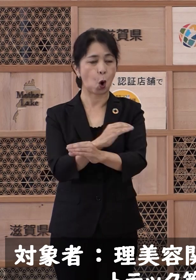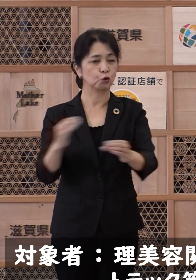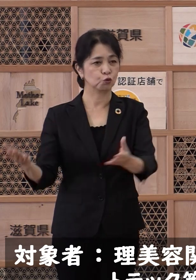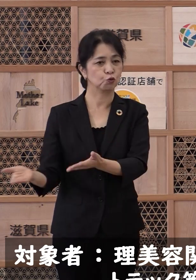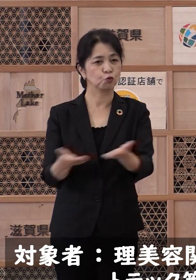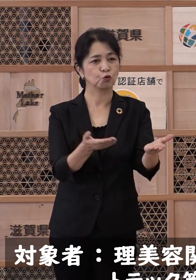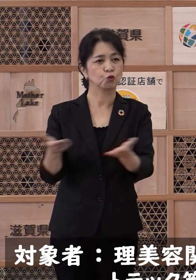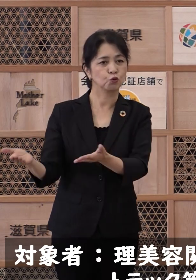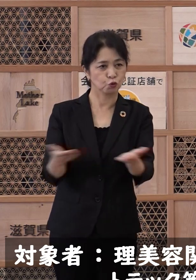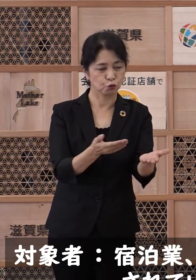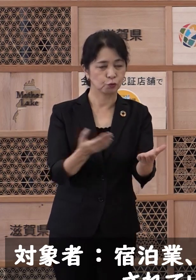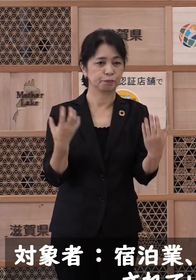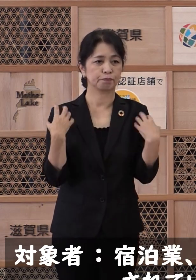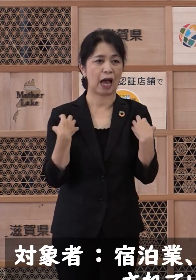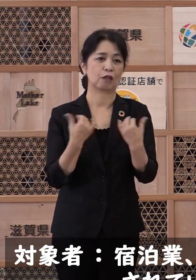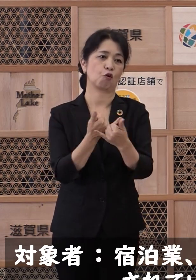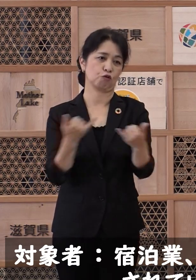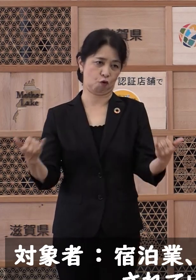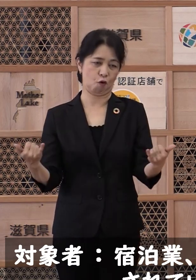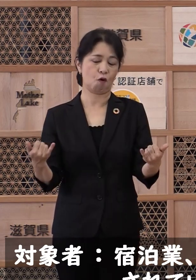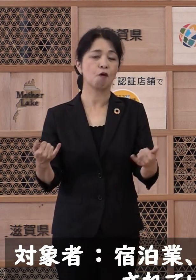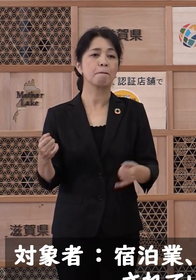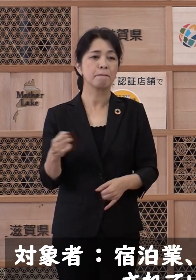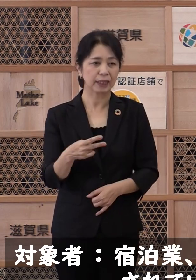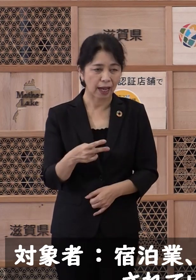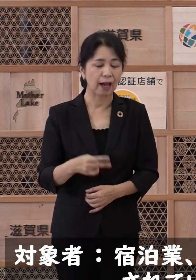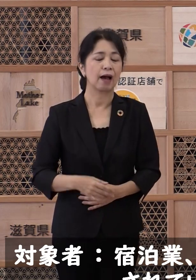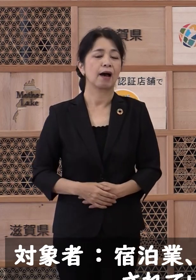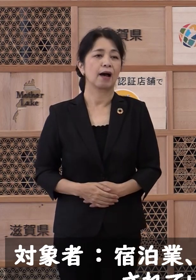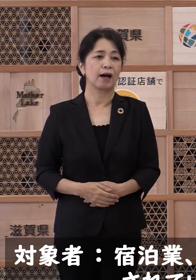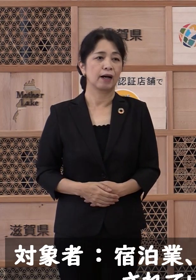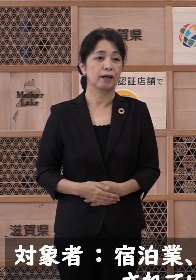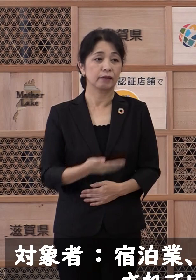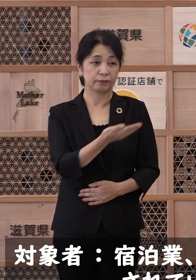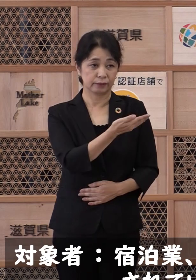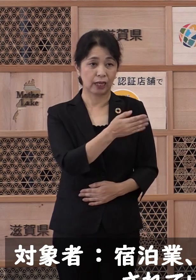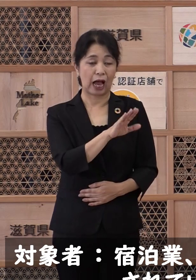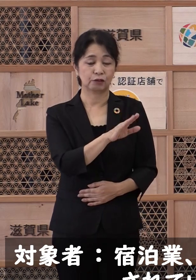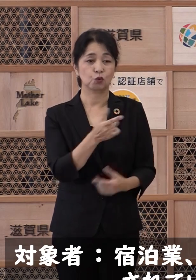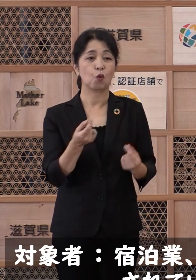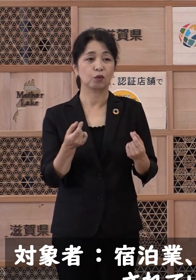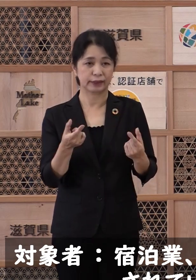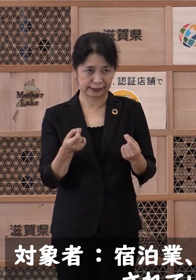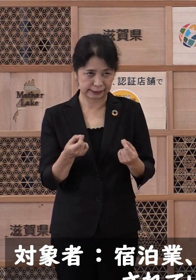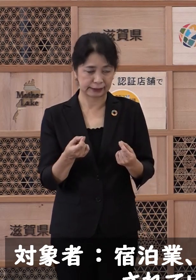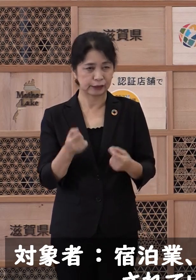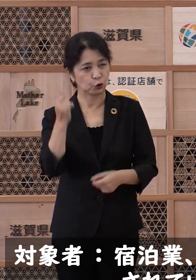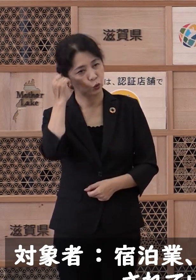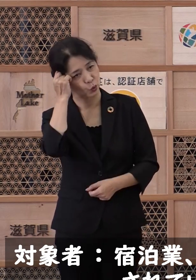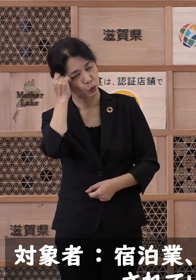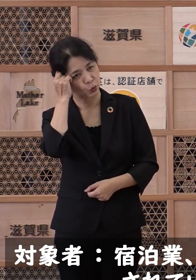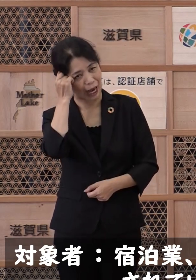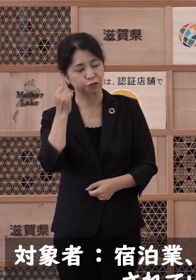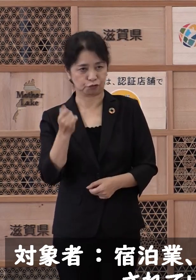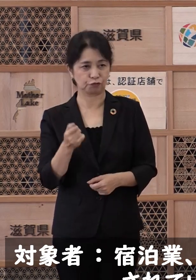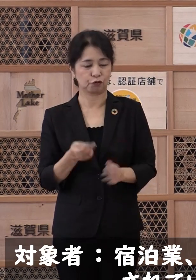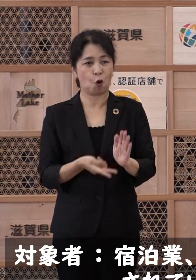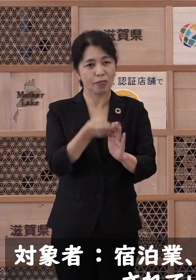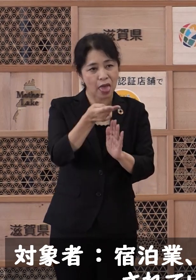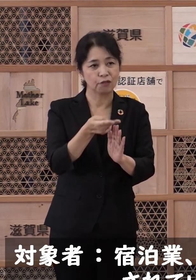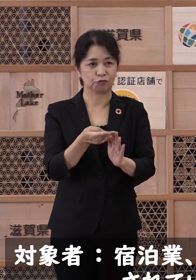っていらっしゃる方、またここに記載の通り宿泊業、消防